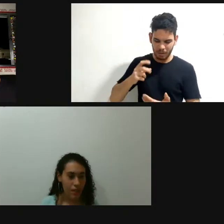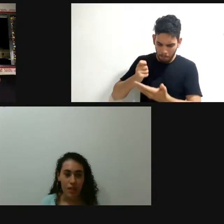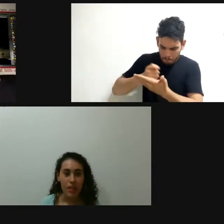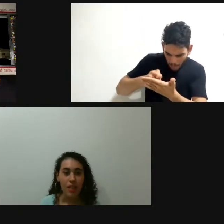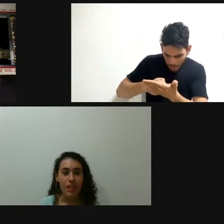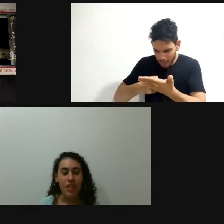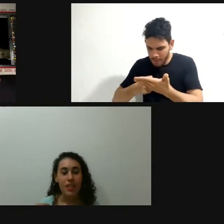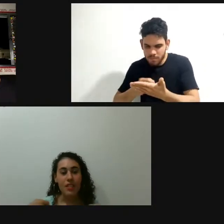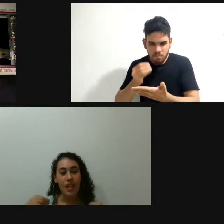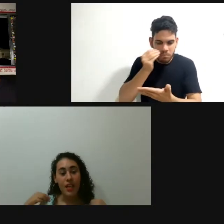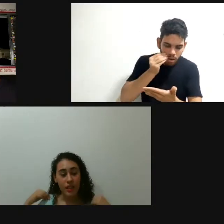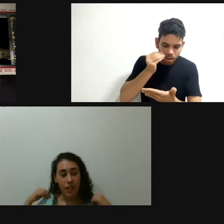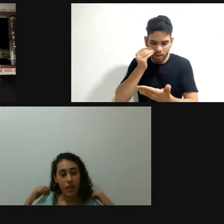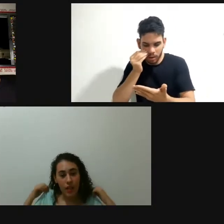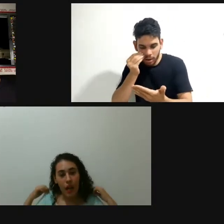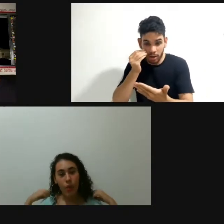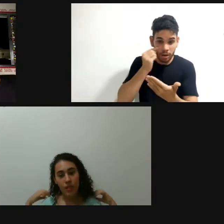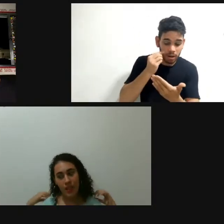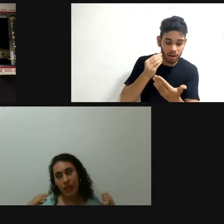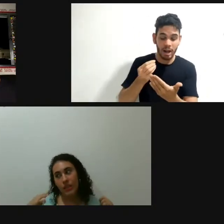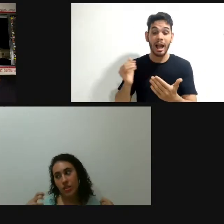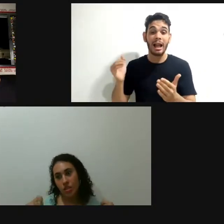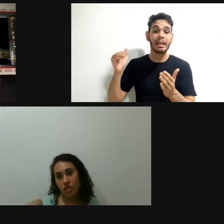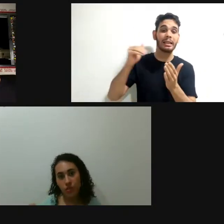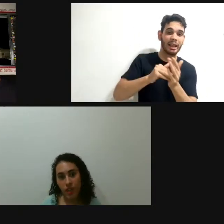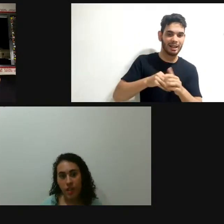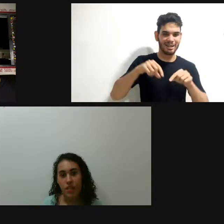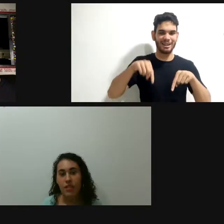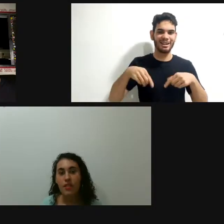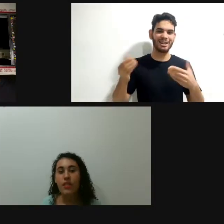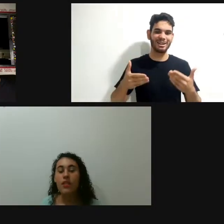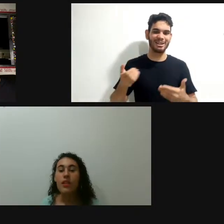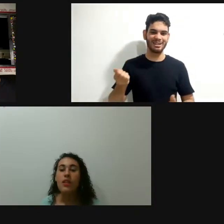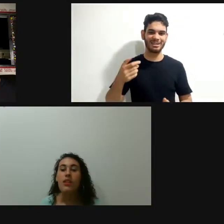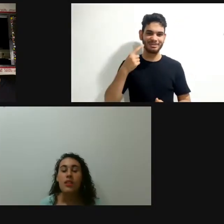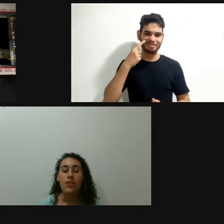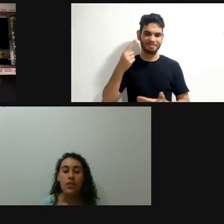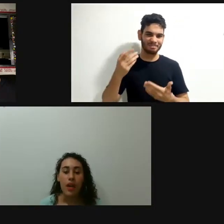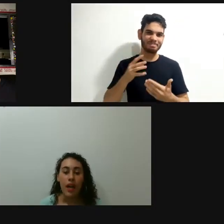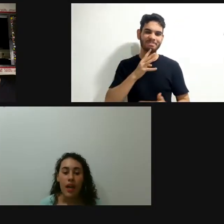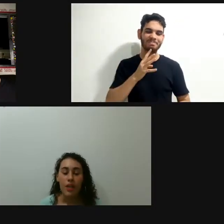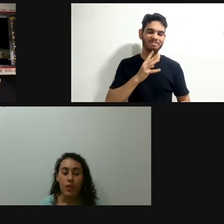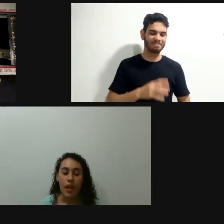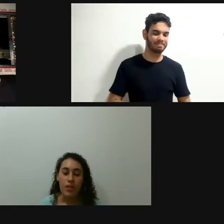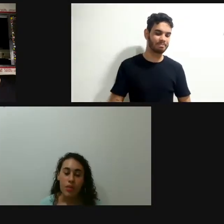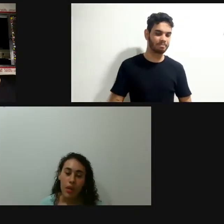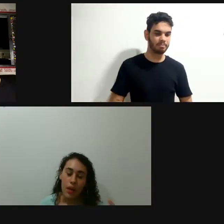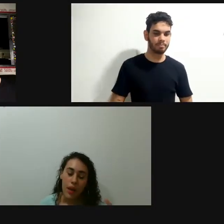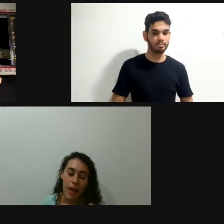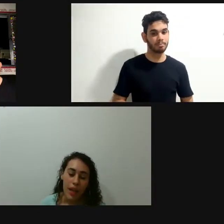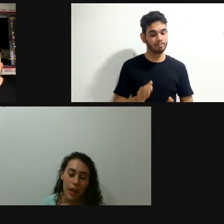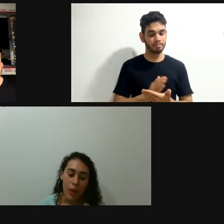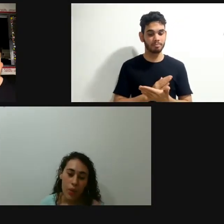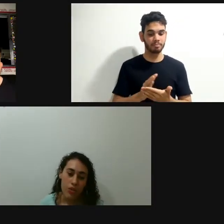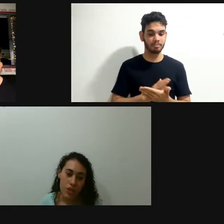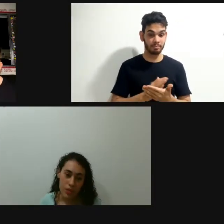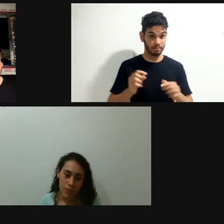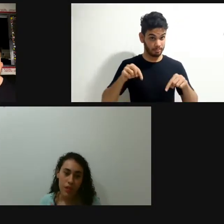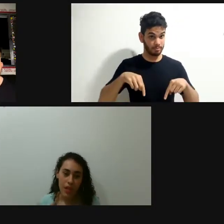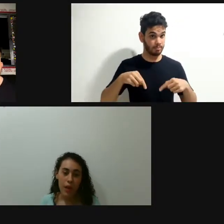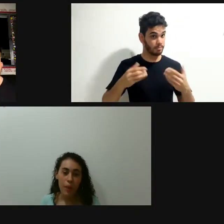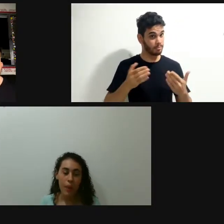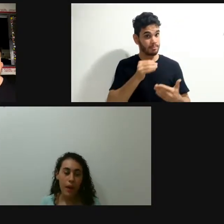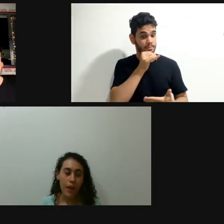conhece. Que antes ela ia ter algumas características diferentes. No caso,